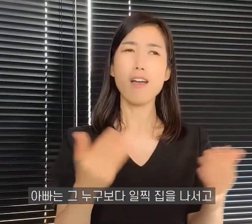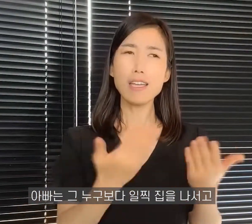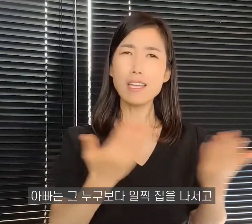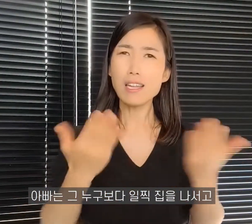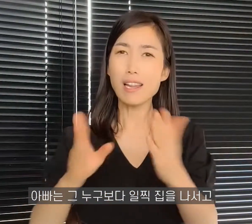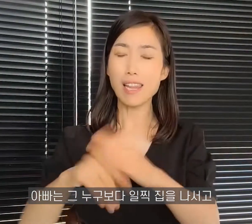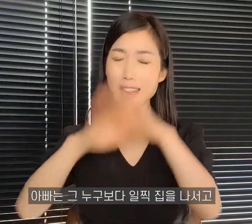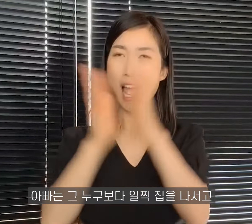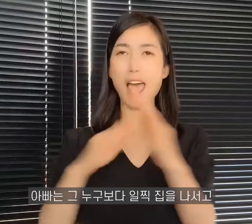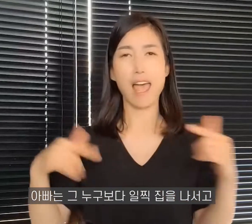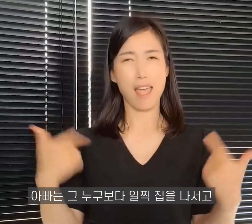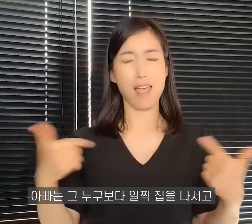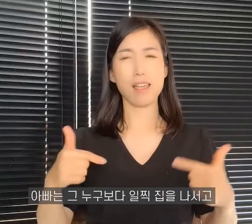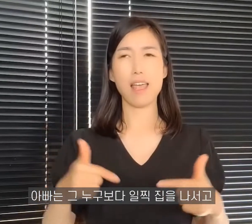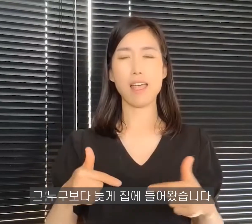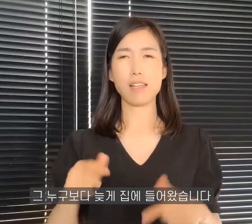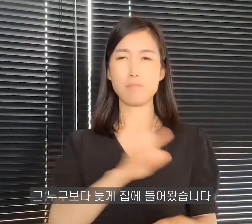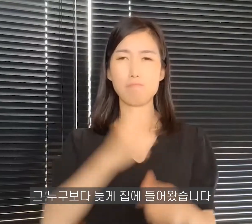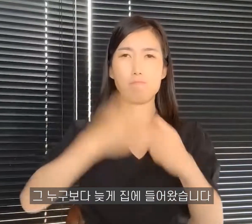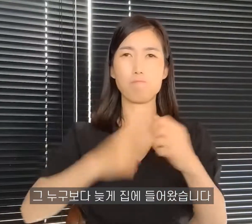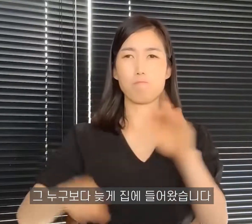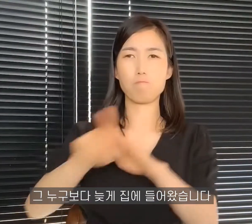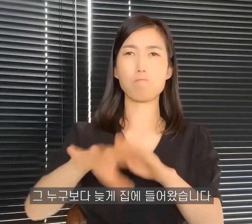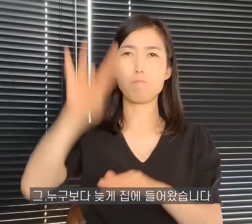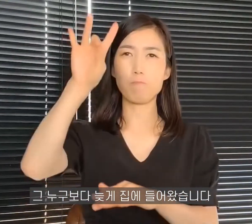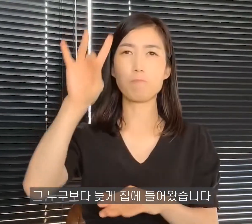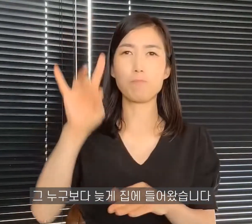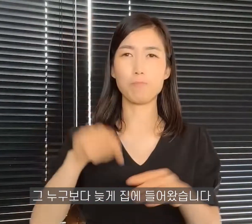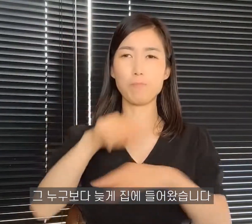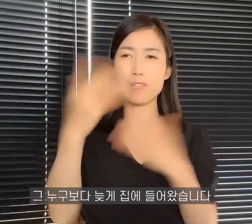집을 나서고 그 누구보다 늦게 집에 들어왔습니다